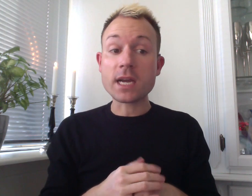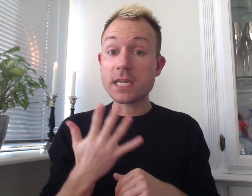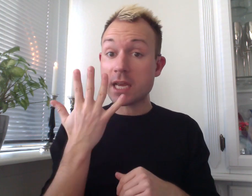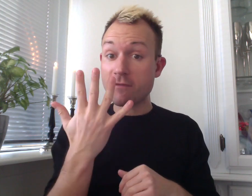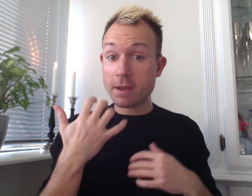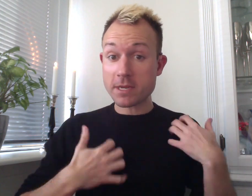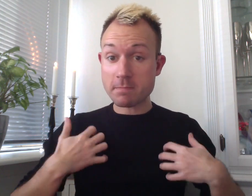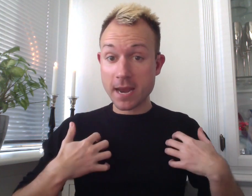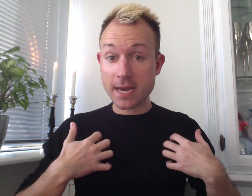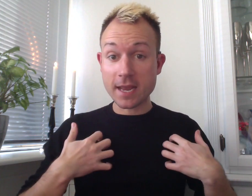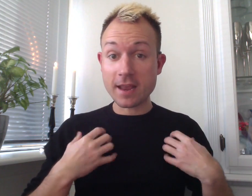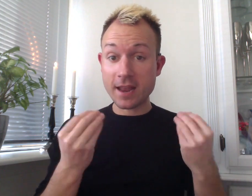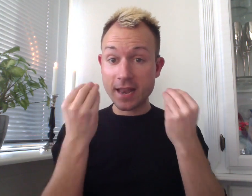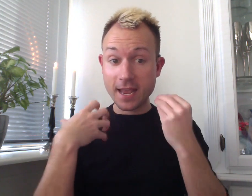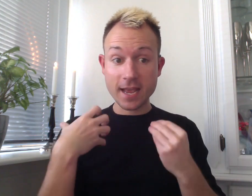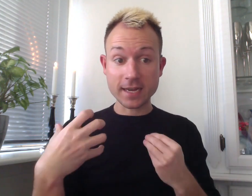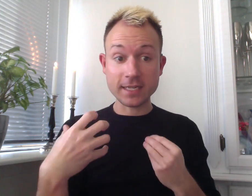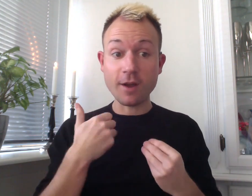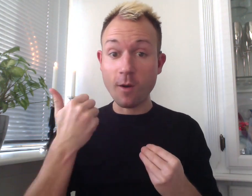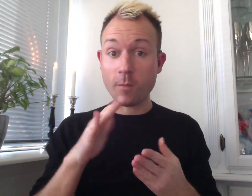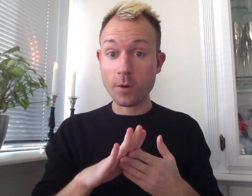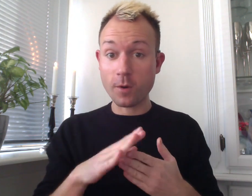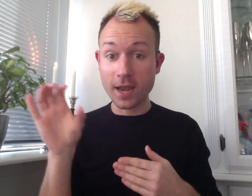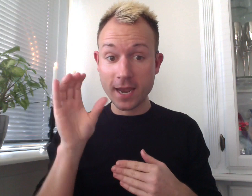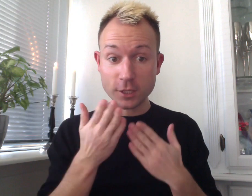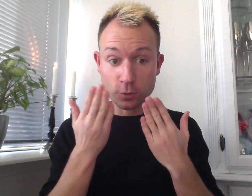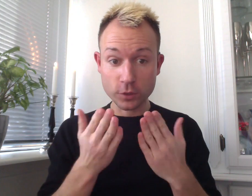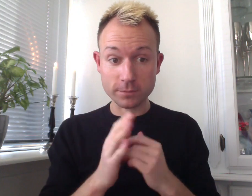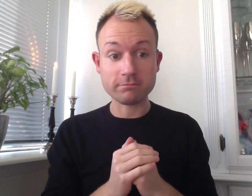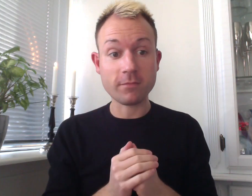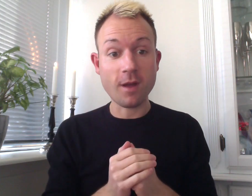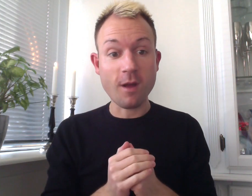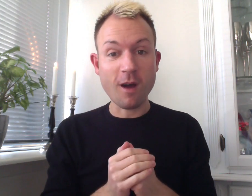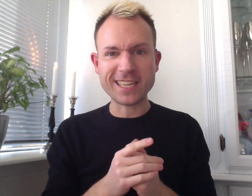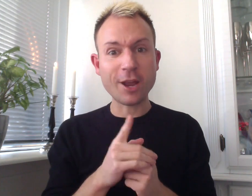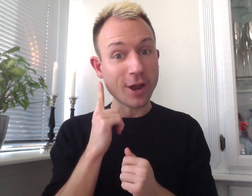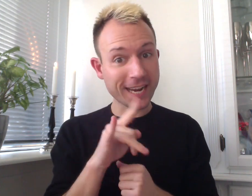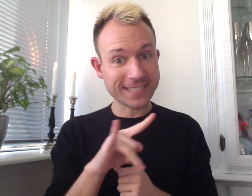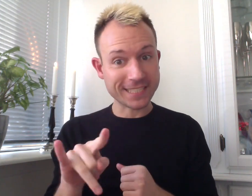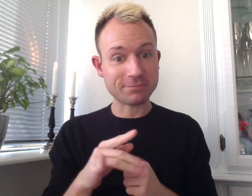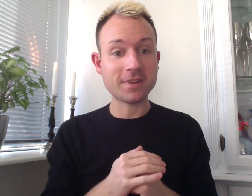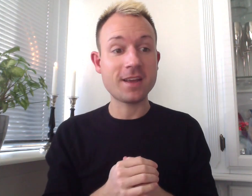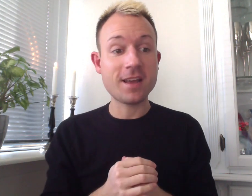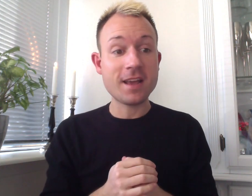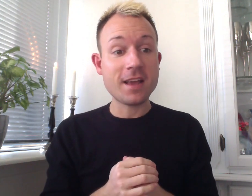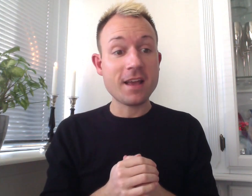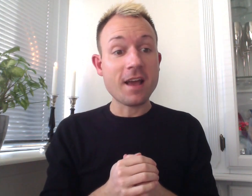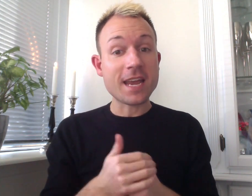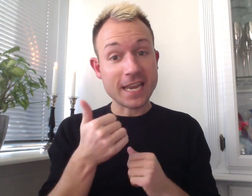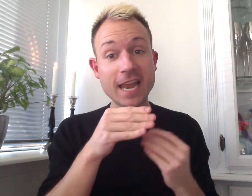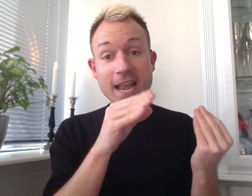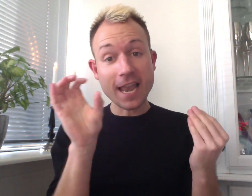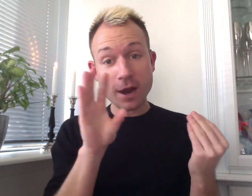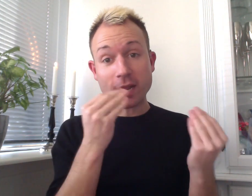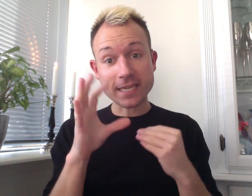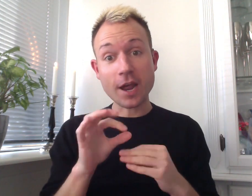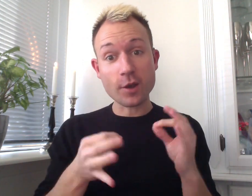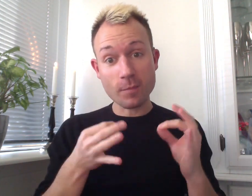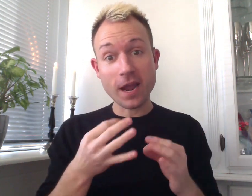faktisk 5 spændende lærerige år på lærerstudiet. Og jeg hørte rigtigt. En læreruddannelse har normalt